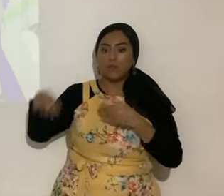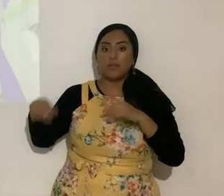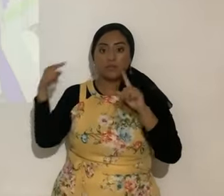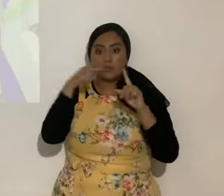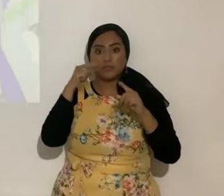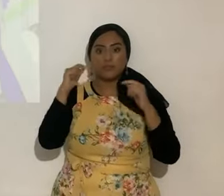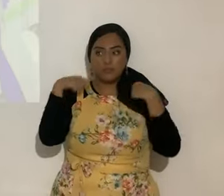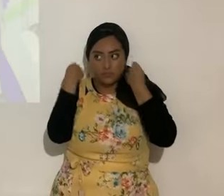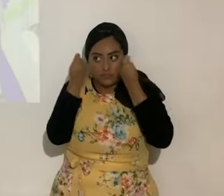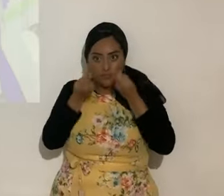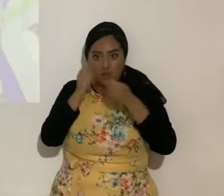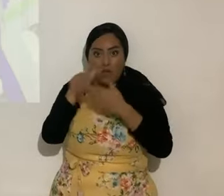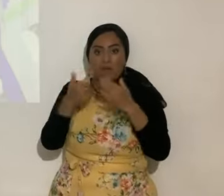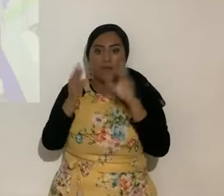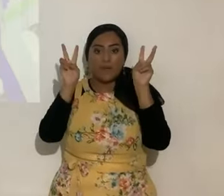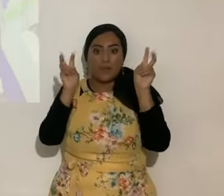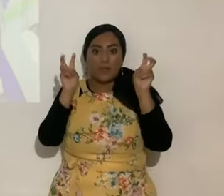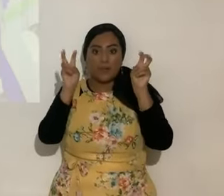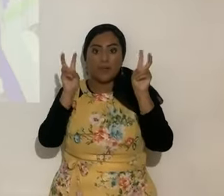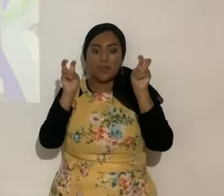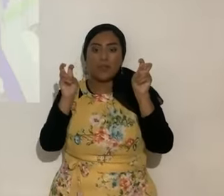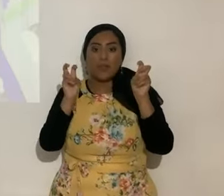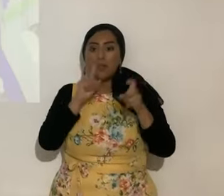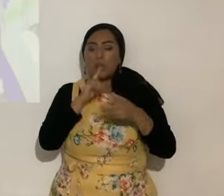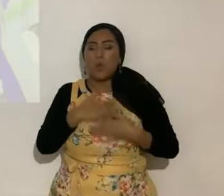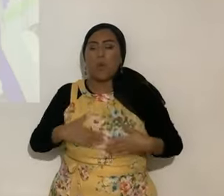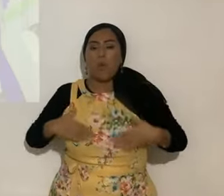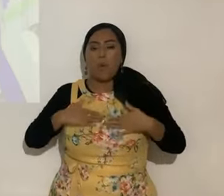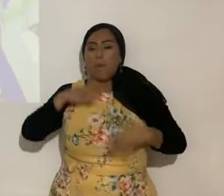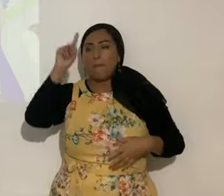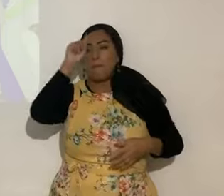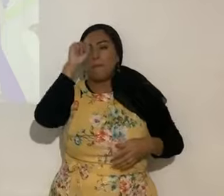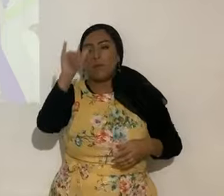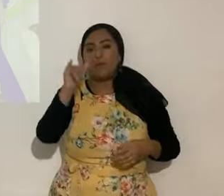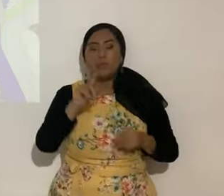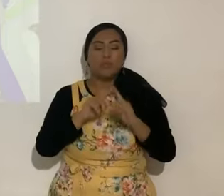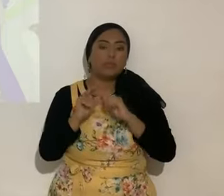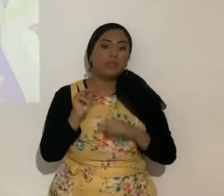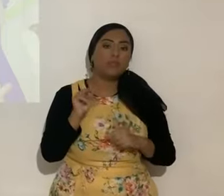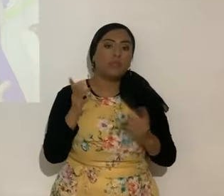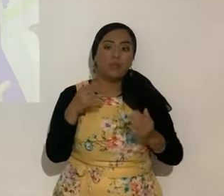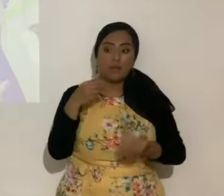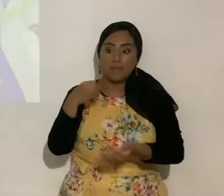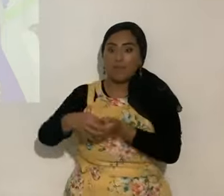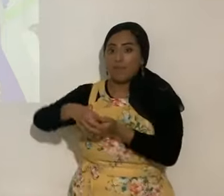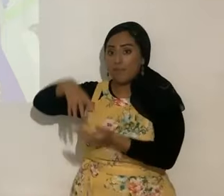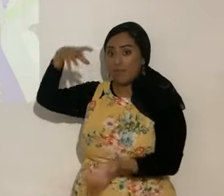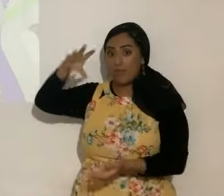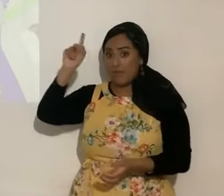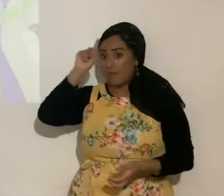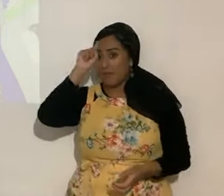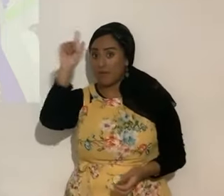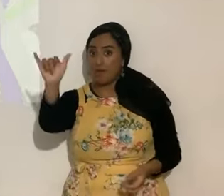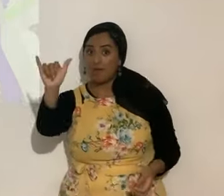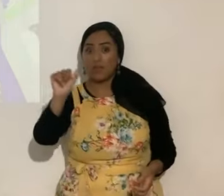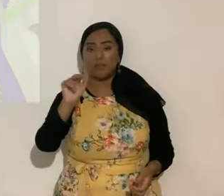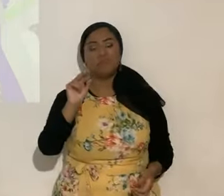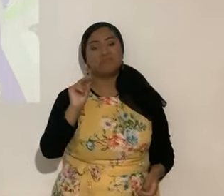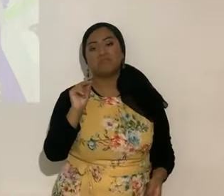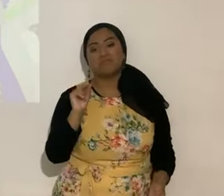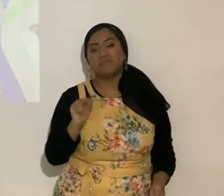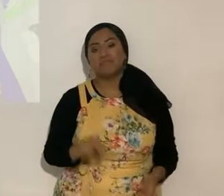disfraza todos estos placeres, como si fueran a ser, para siempre, y no, la riqueza, ¿será para siempre? No,